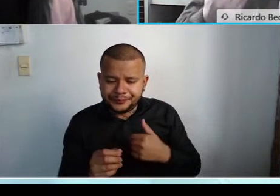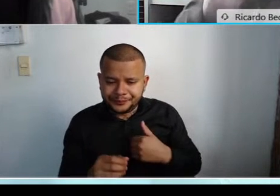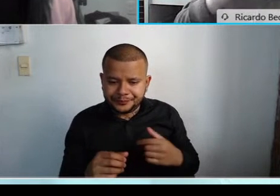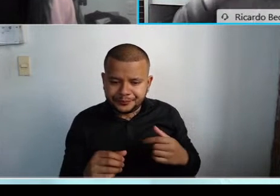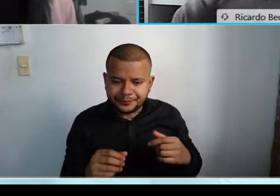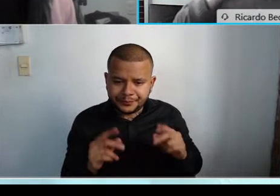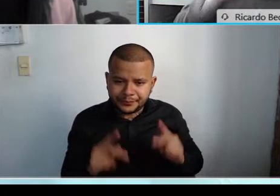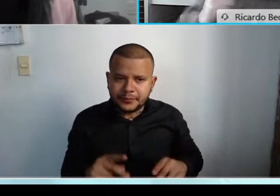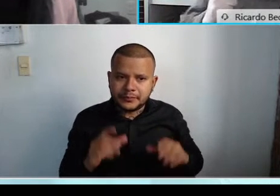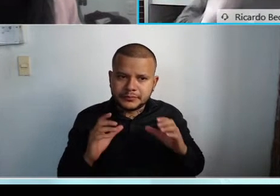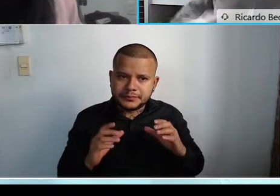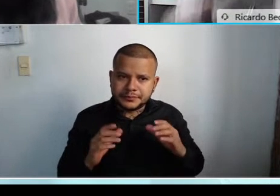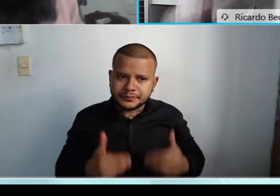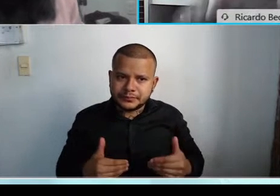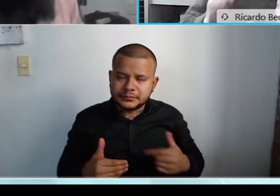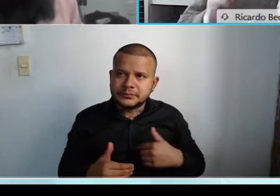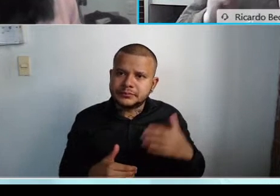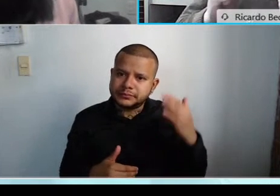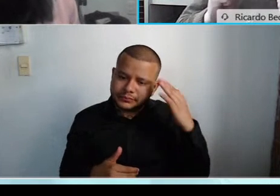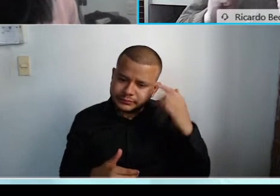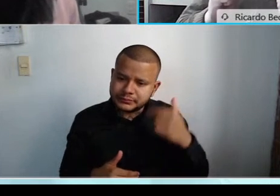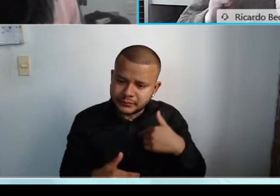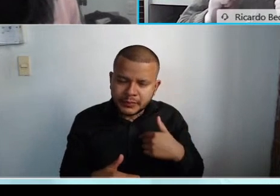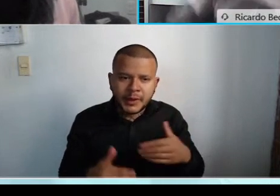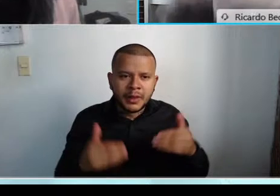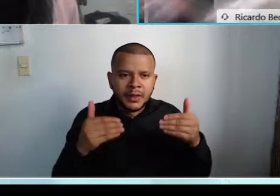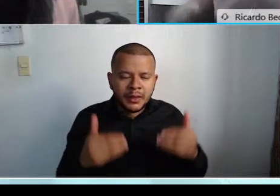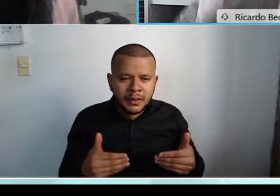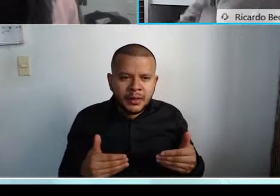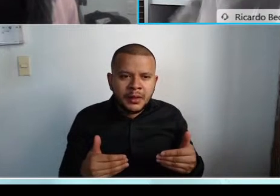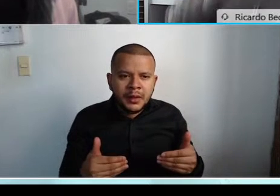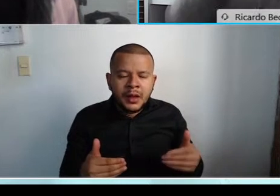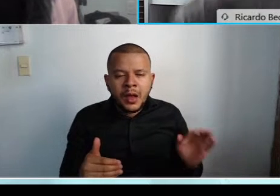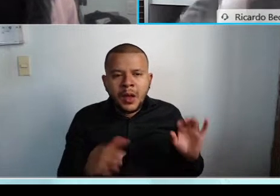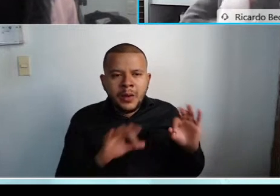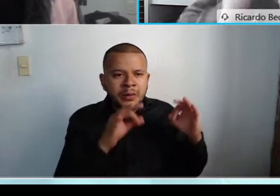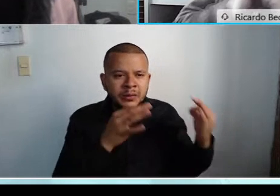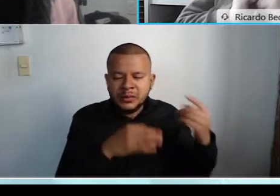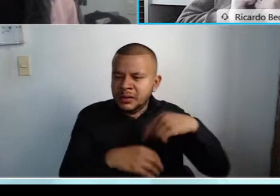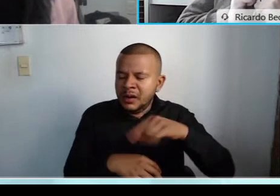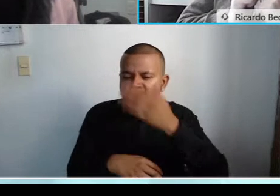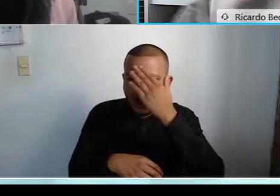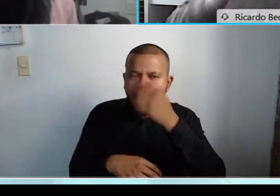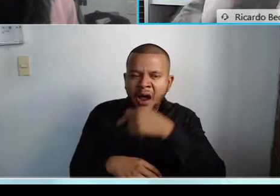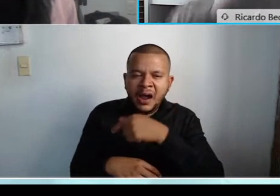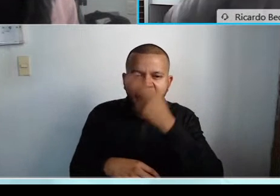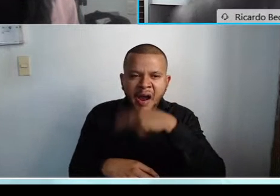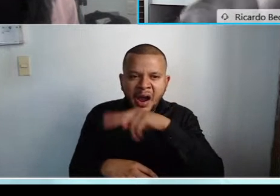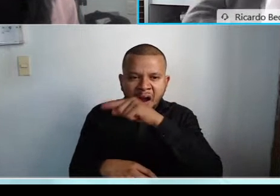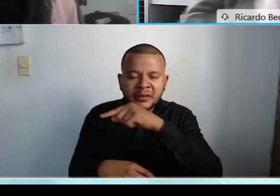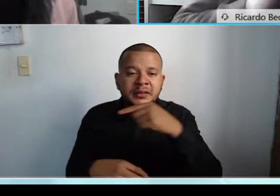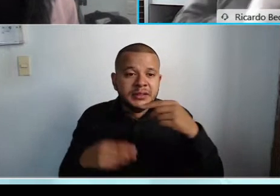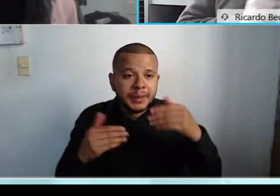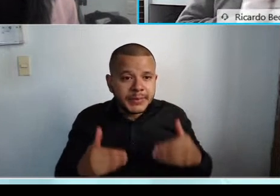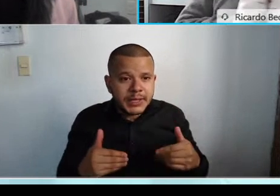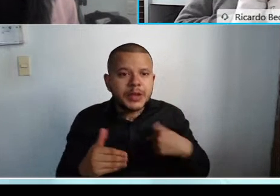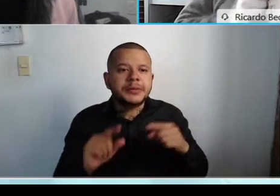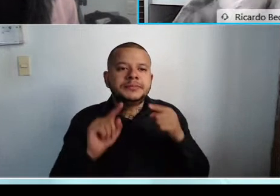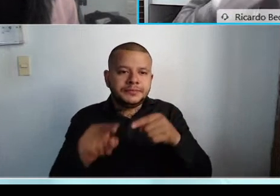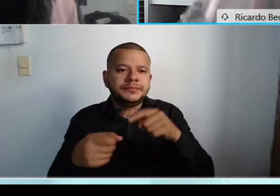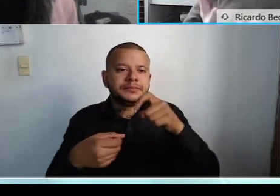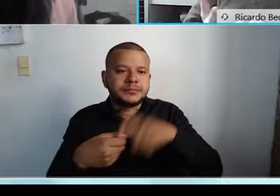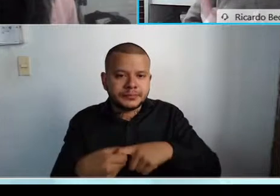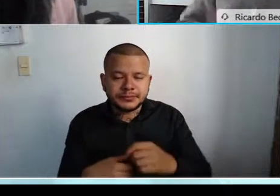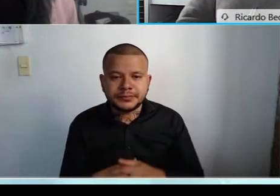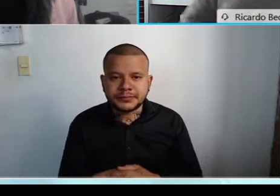se autorreconoce y dice, ah, bien, yo soy persona con discapacidad, o la familia dice, tengo un hijo con discapacidad, voy a ir a registrarlo.